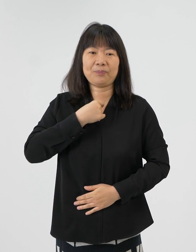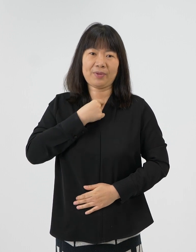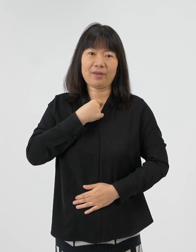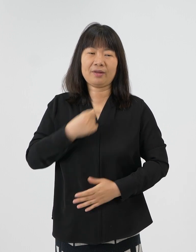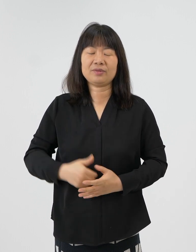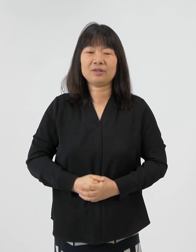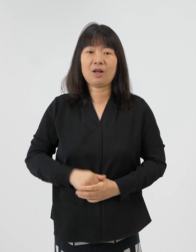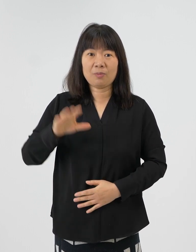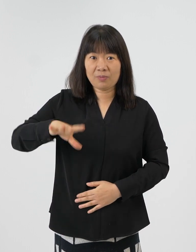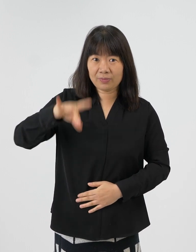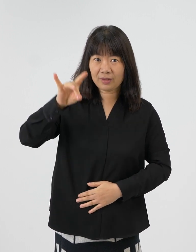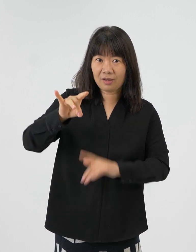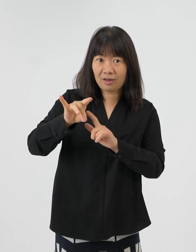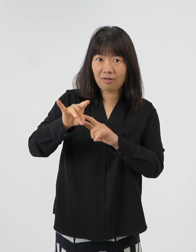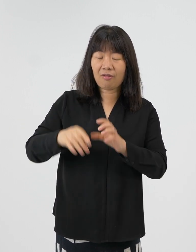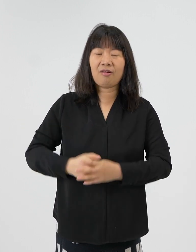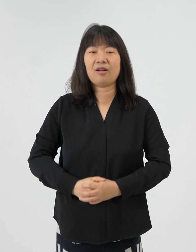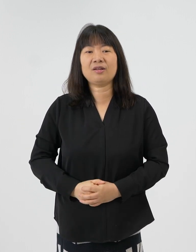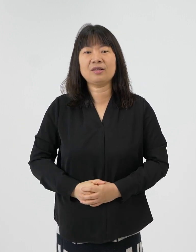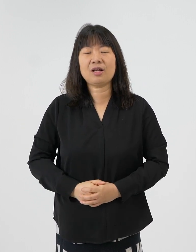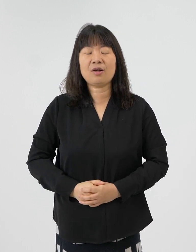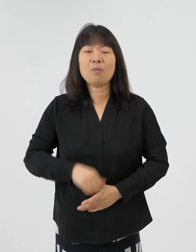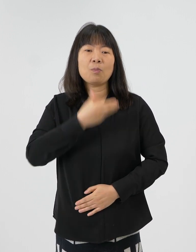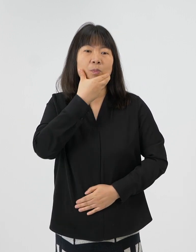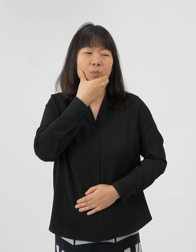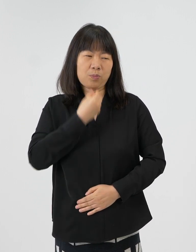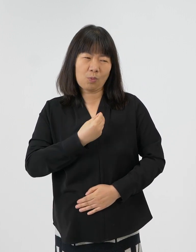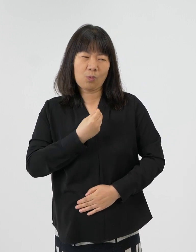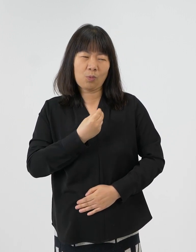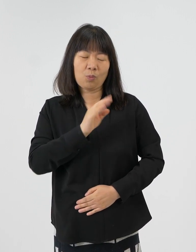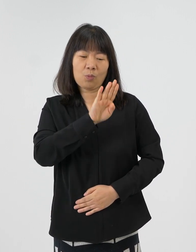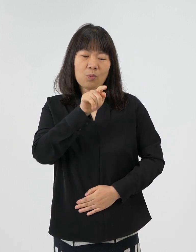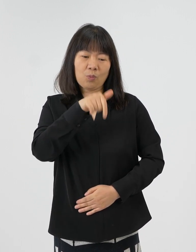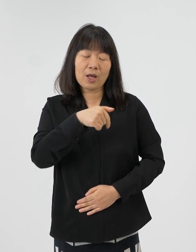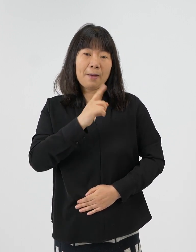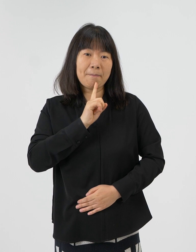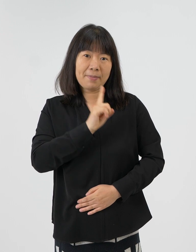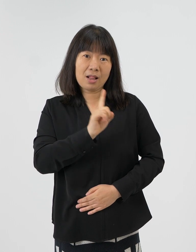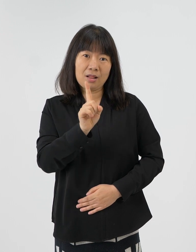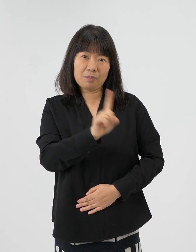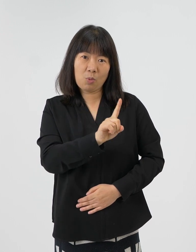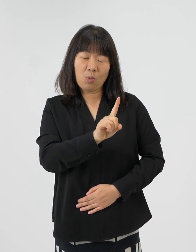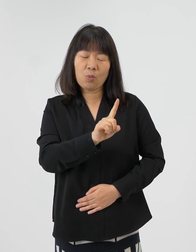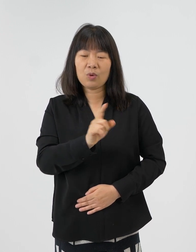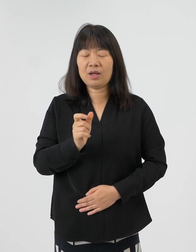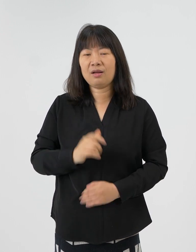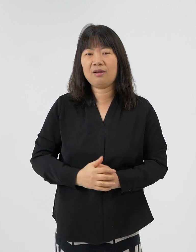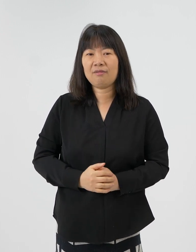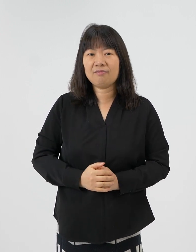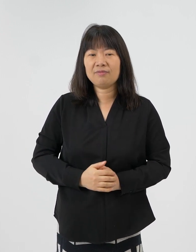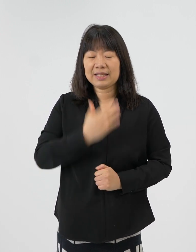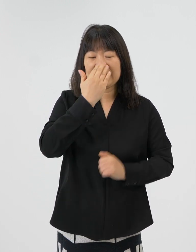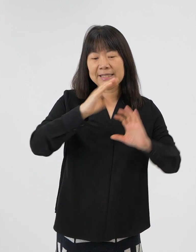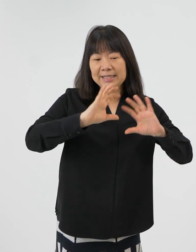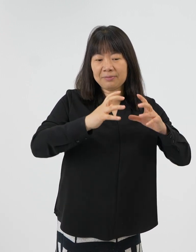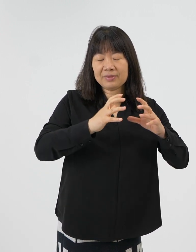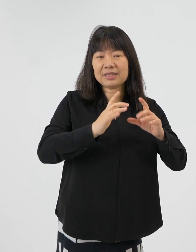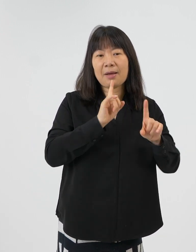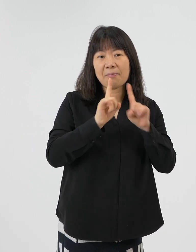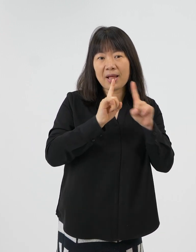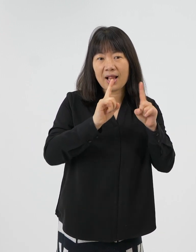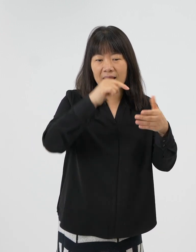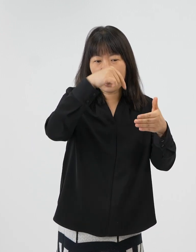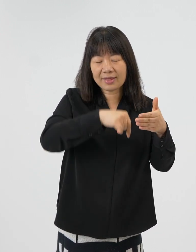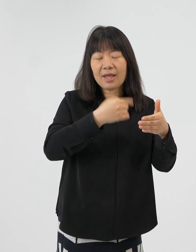하겠습니다. 우선 여기 복이라는 말은 원래 히브리 말에는 복이라는 말이 이런 단어로